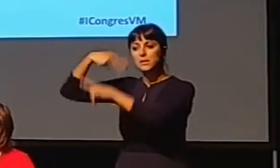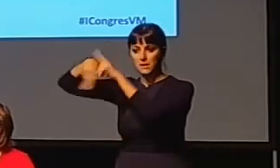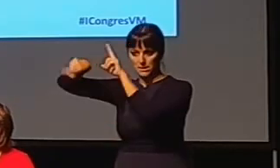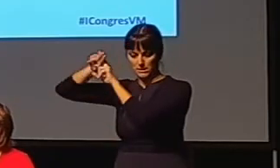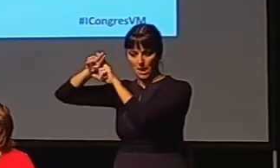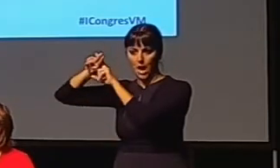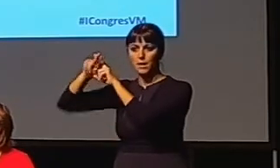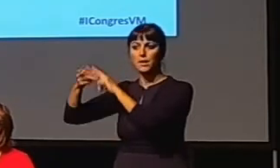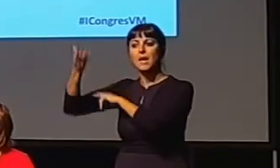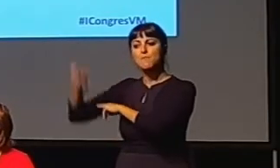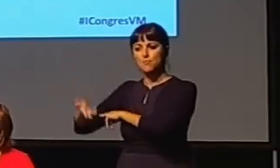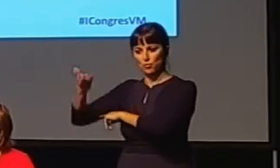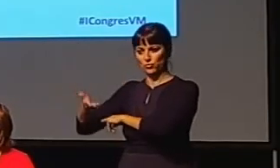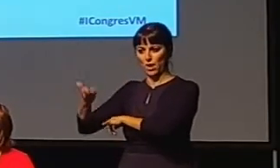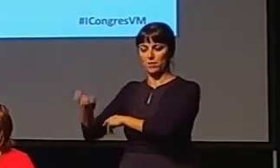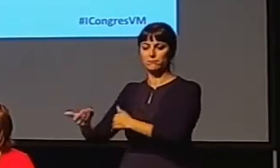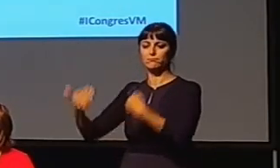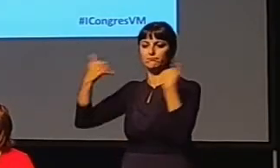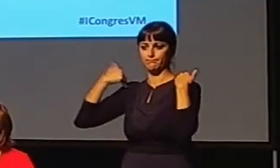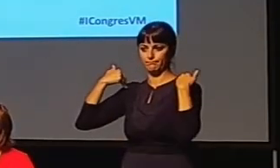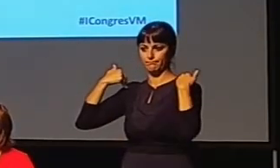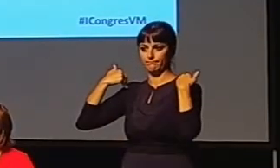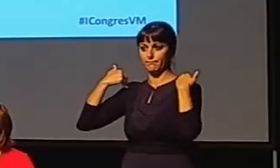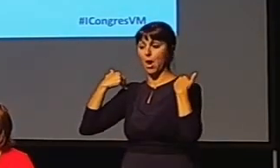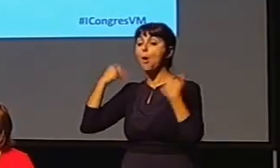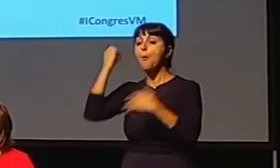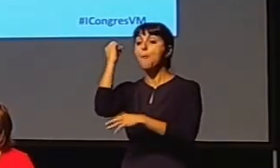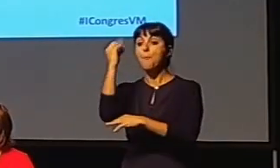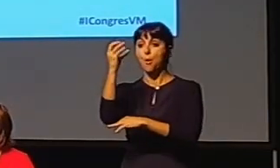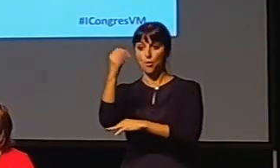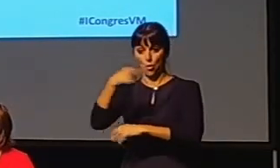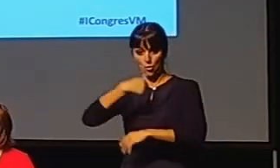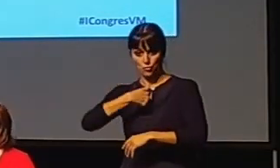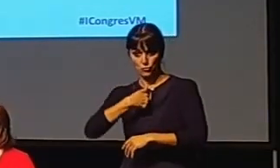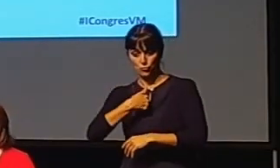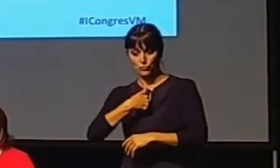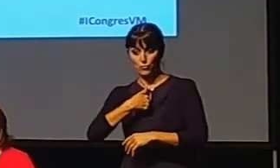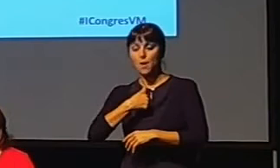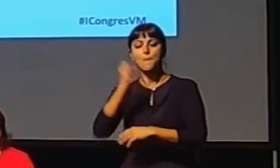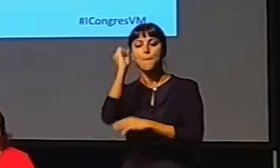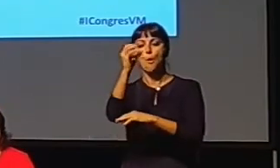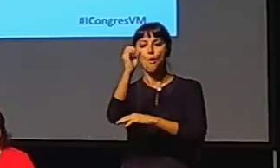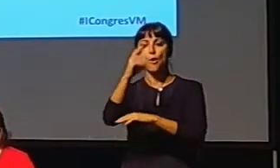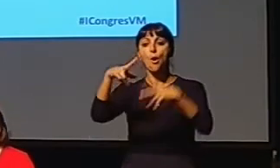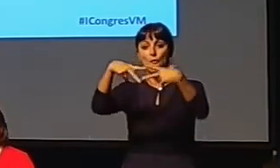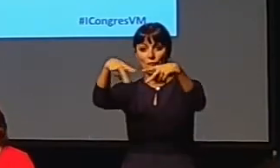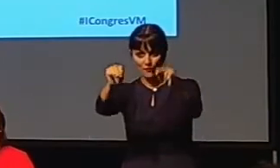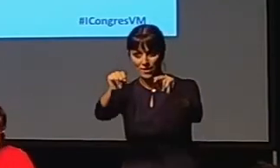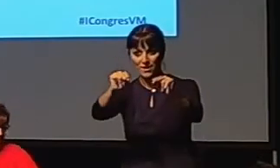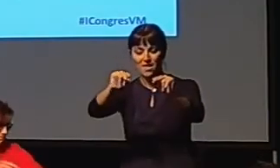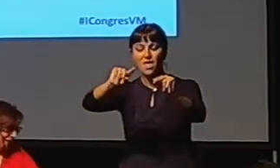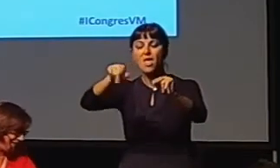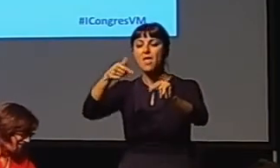és, quan va sortir del monòleg, em va dir: estic molt afectat, afectada.